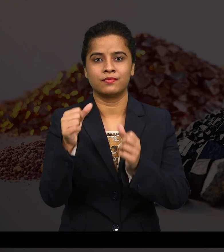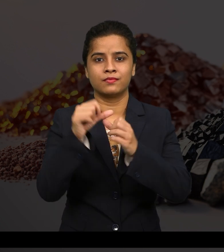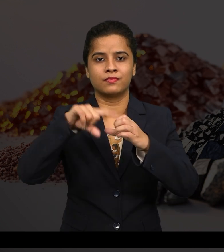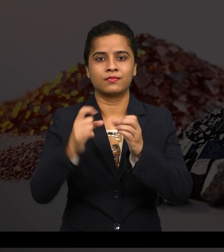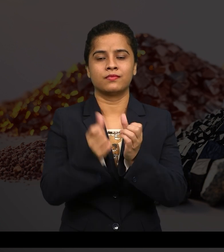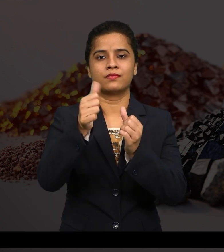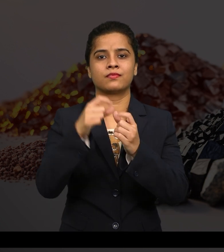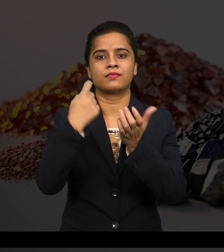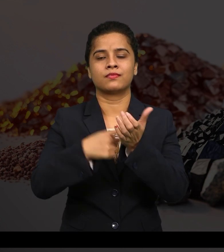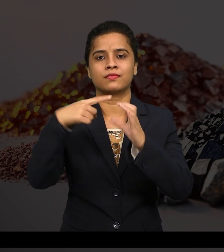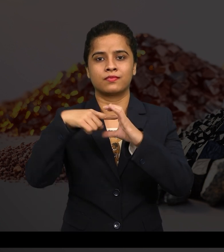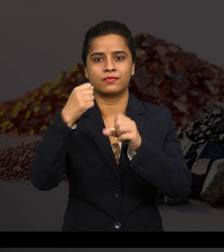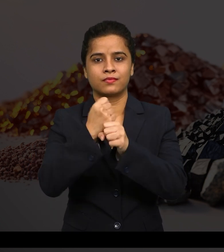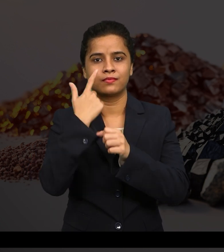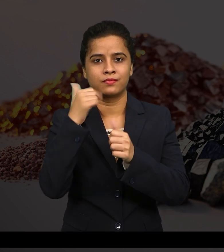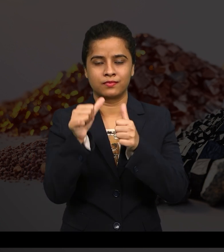एक्वारेझिया,